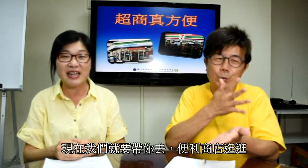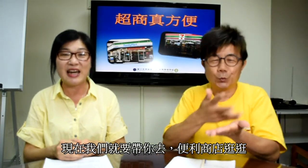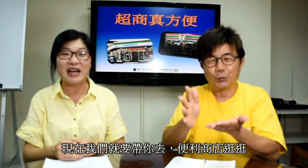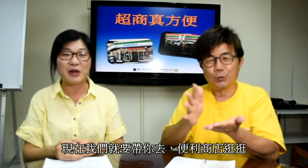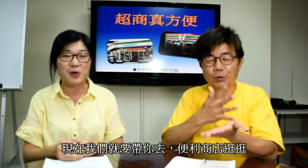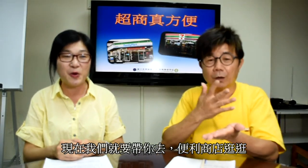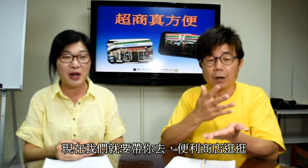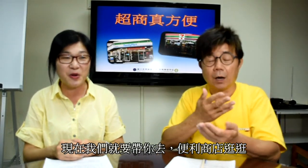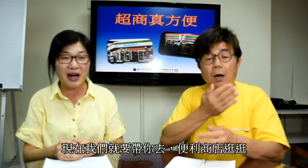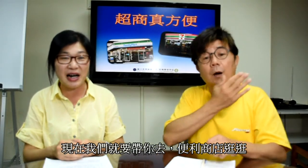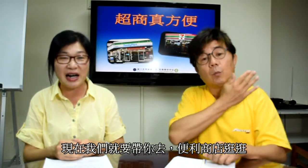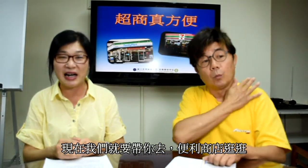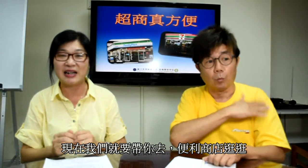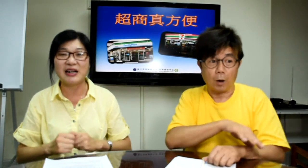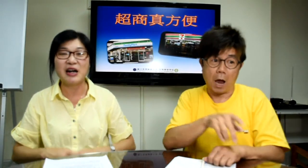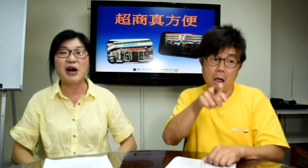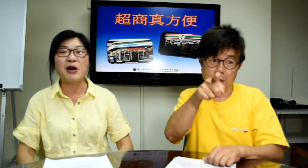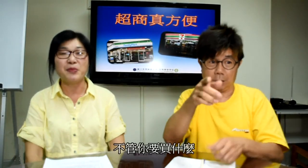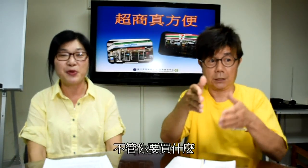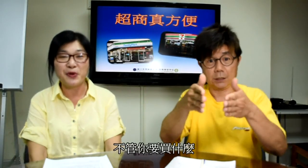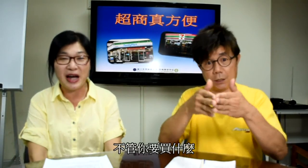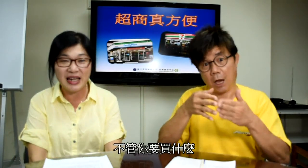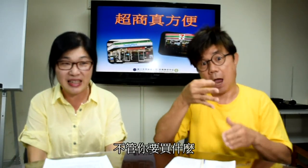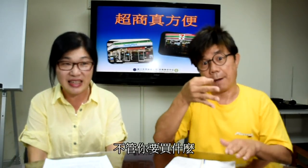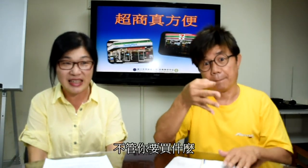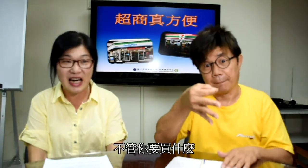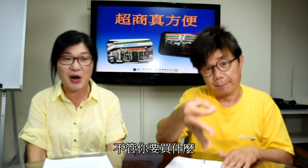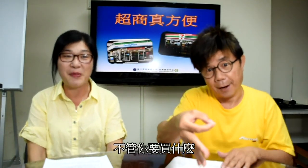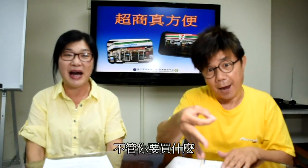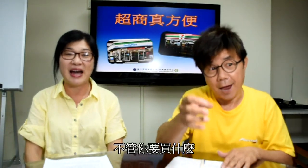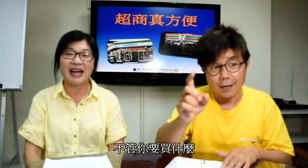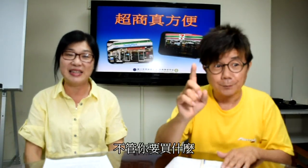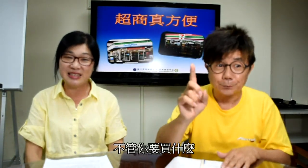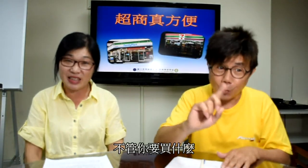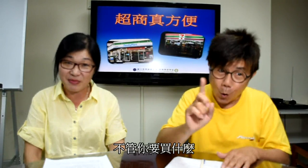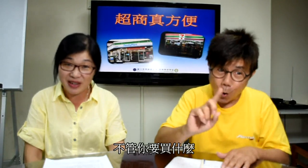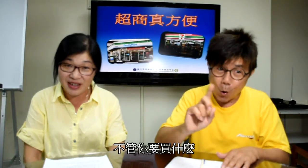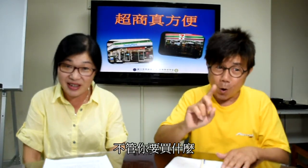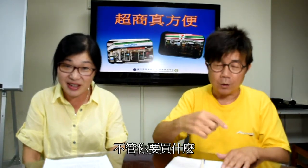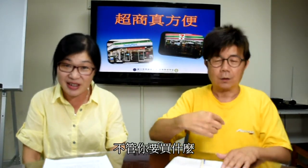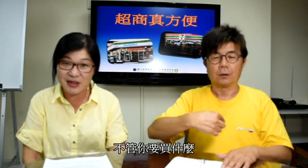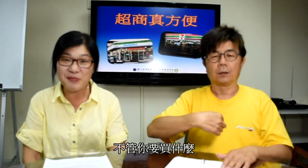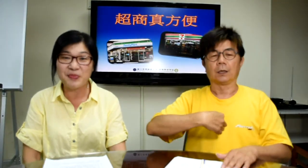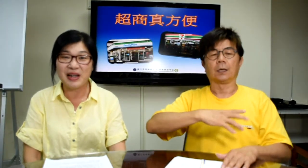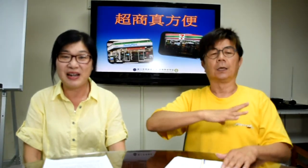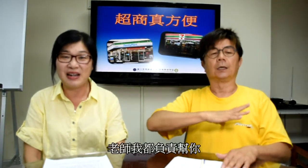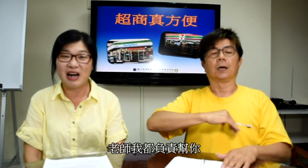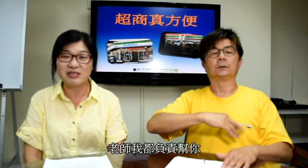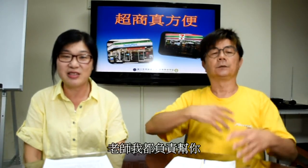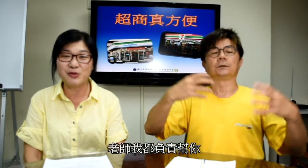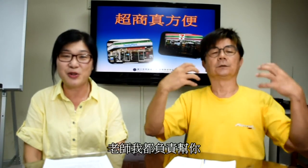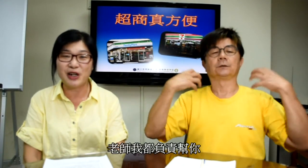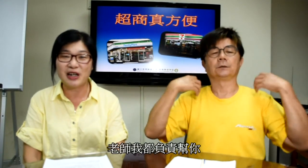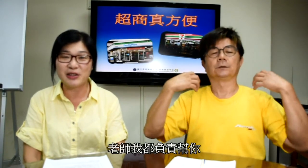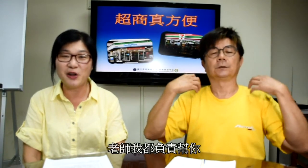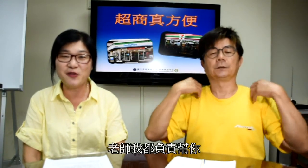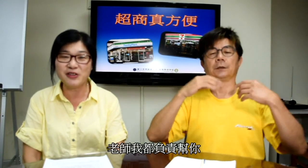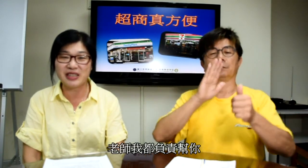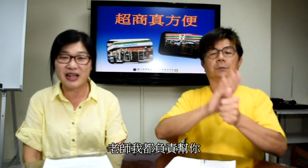店逛逛。不管你要买什么，老师我都负